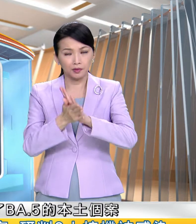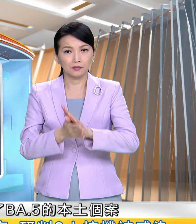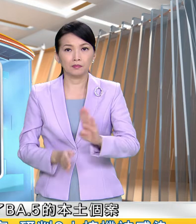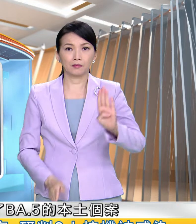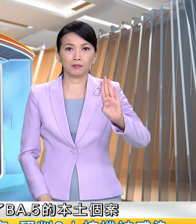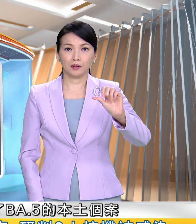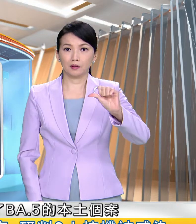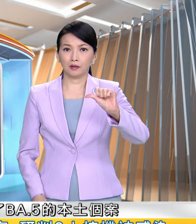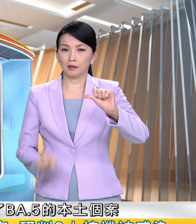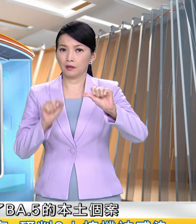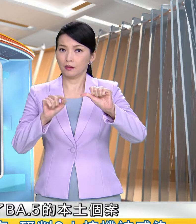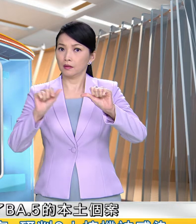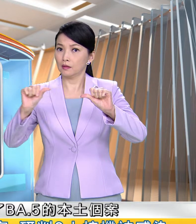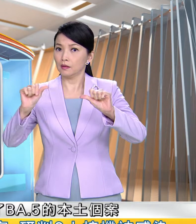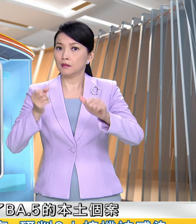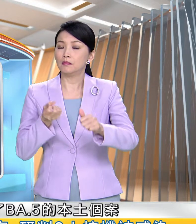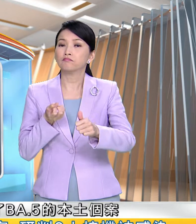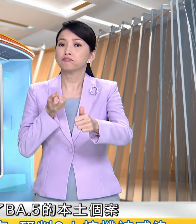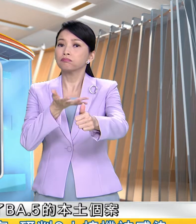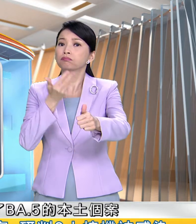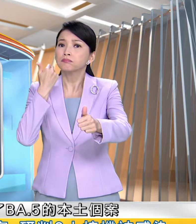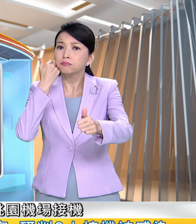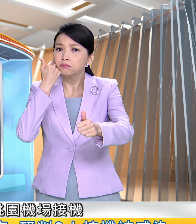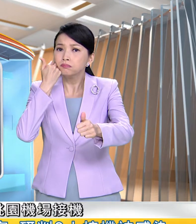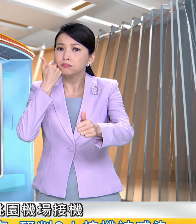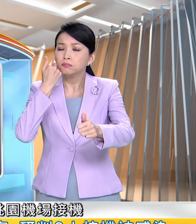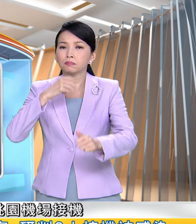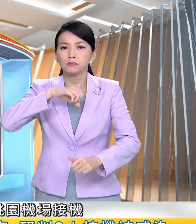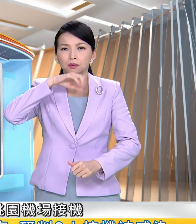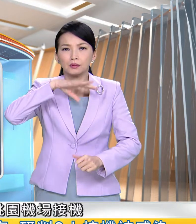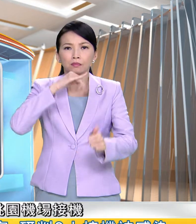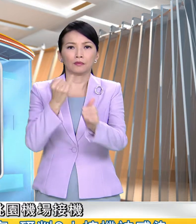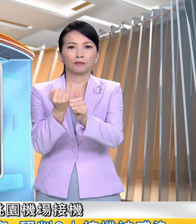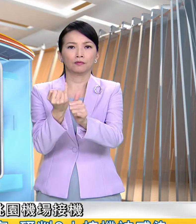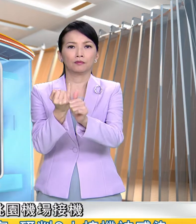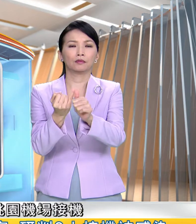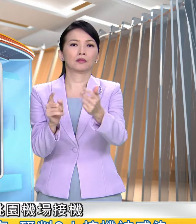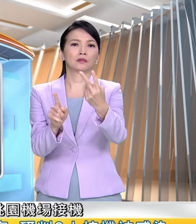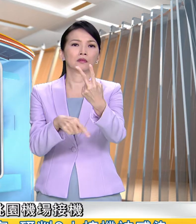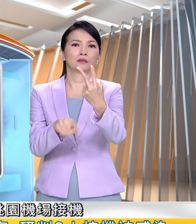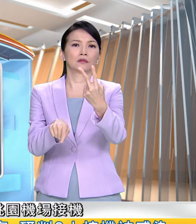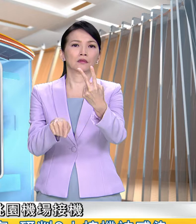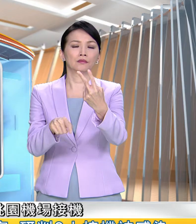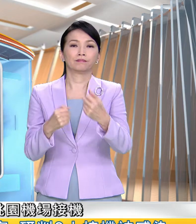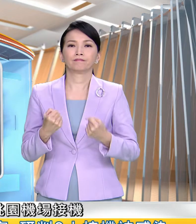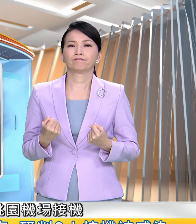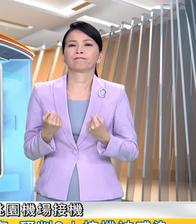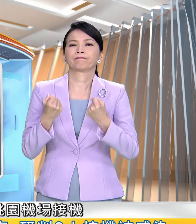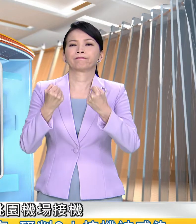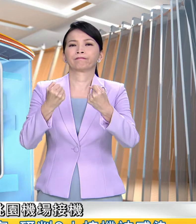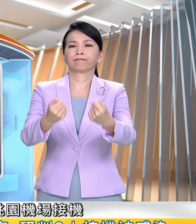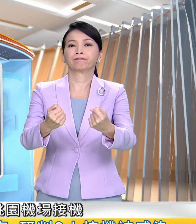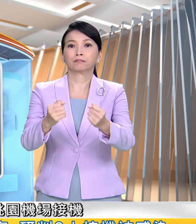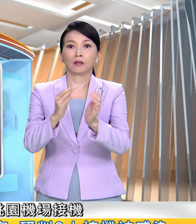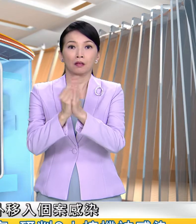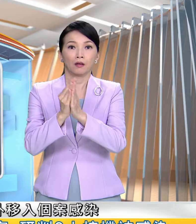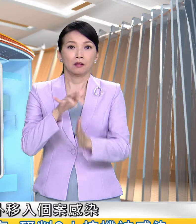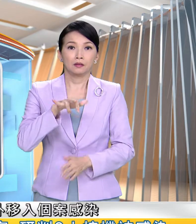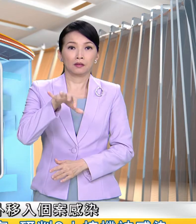了 BA.5 的本土个案，是2名屏东民众到桃园机场接机，研